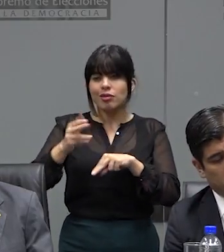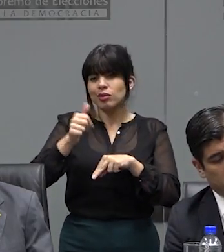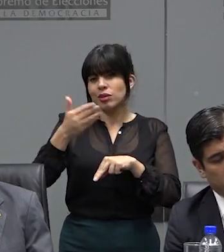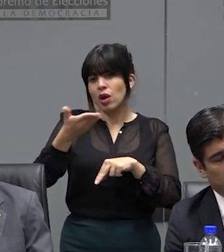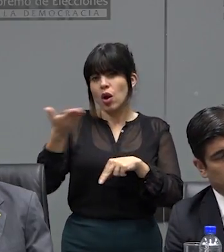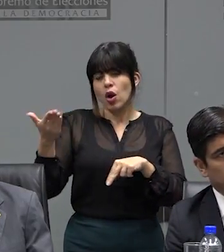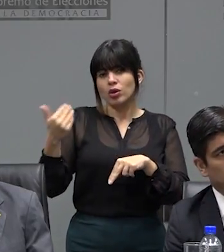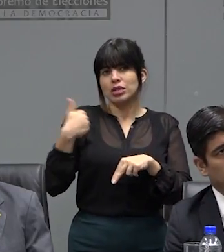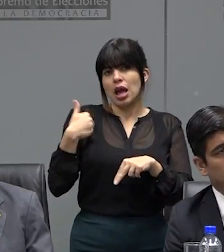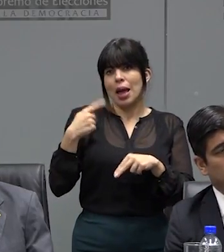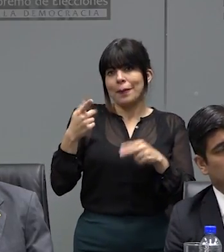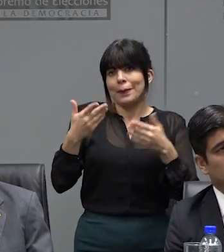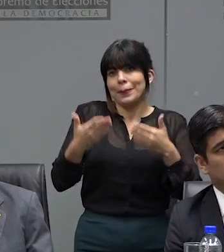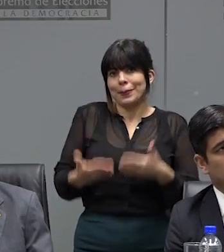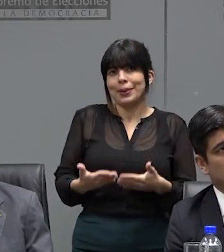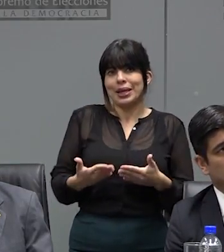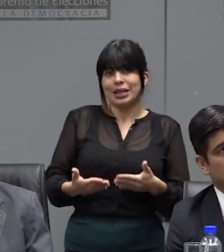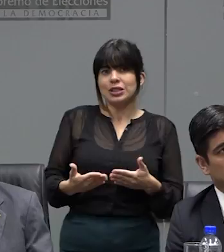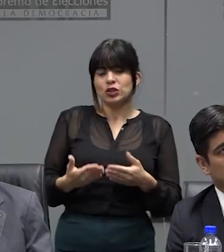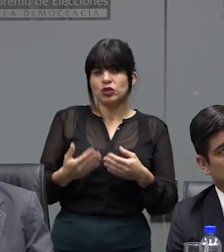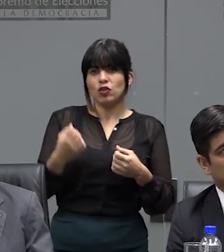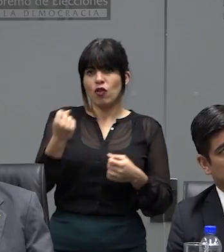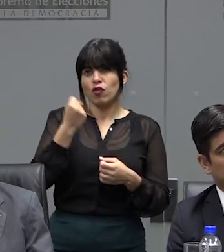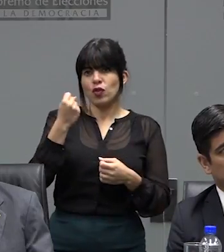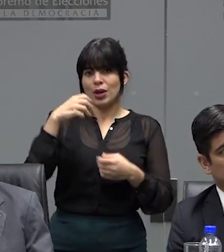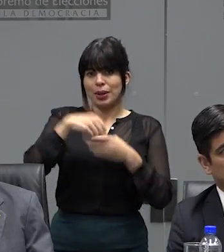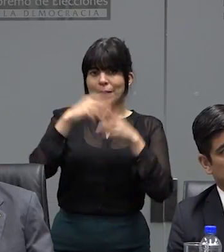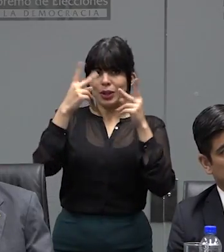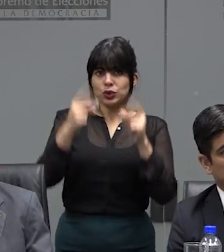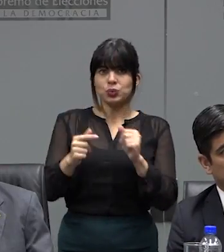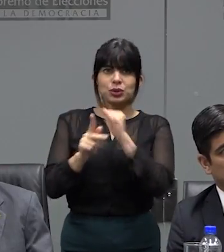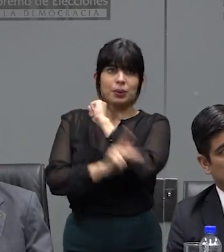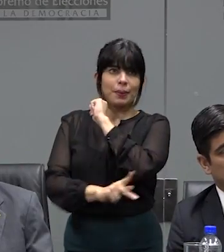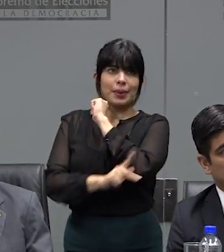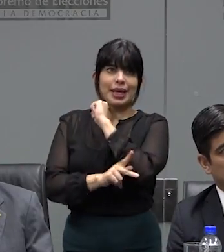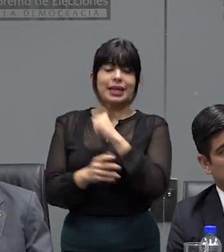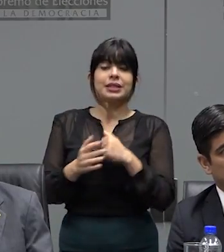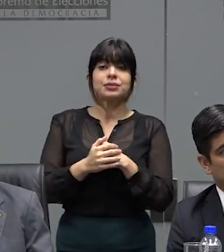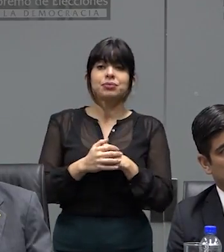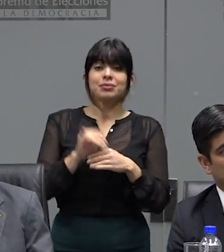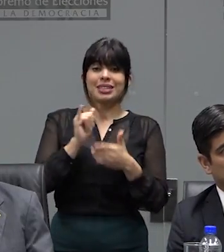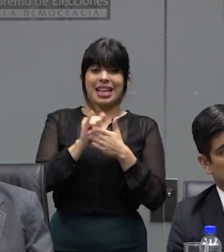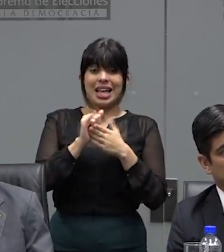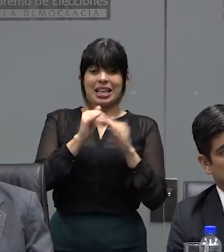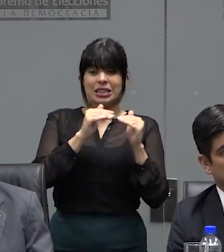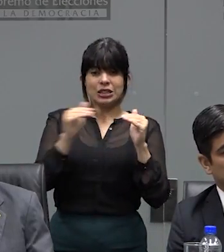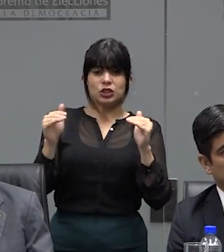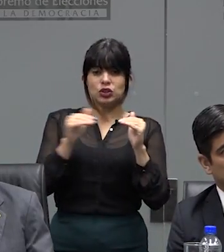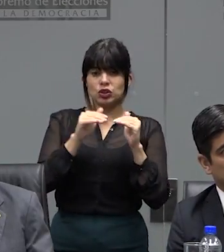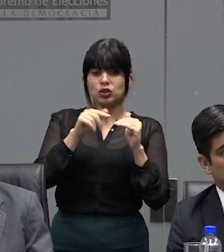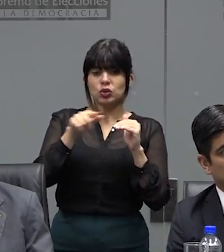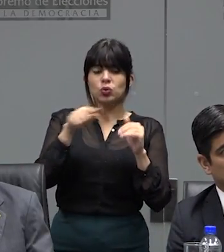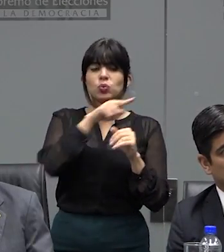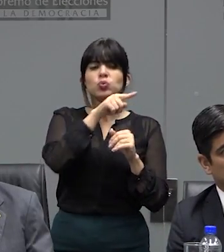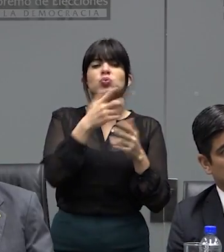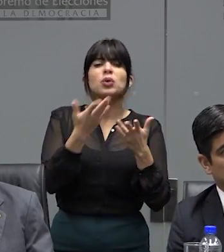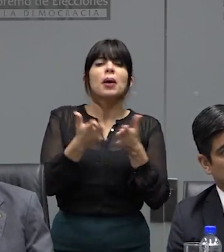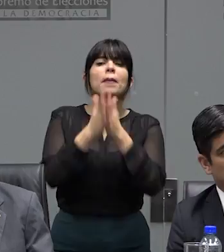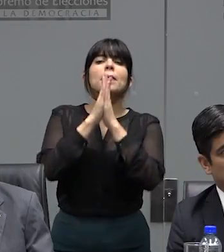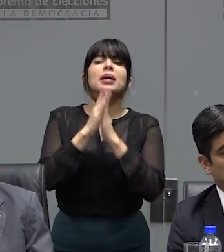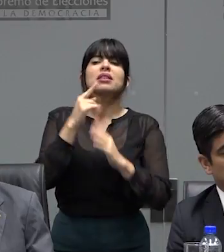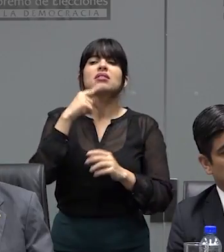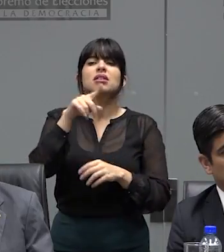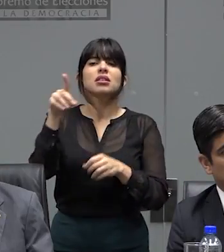que realmente tienen un peso preponderante en el presupuesto de la República. En esa tesitura, ¿qué le pediría usted a los